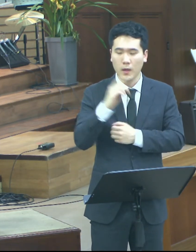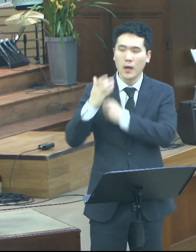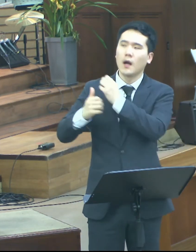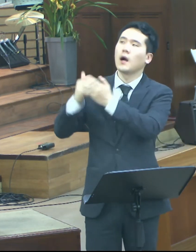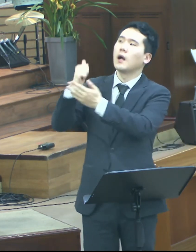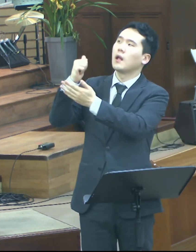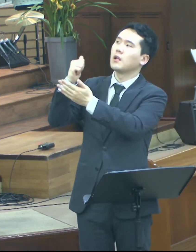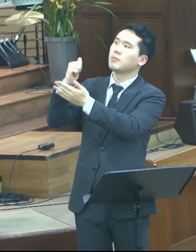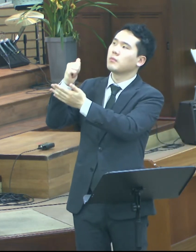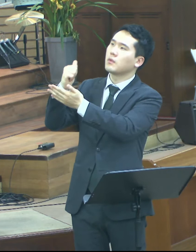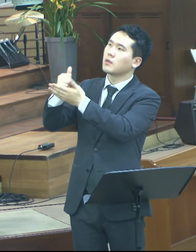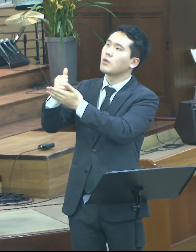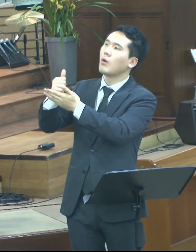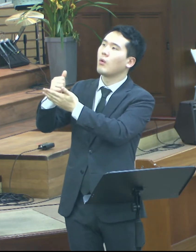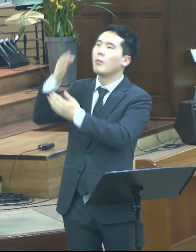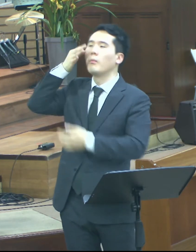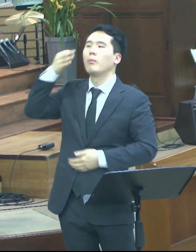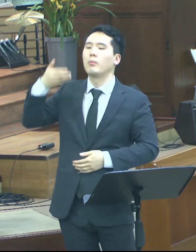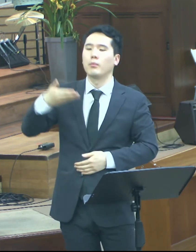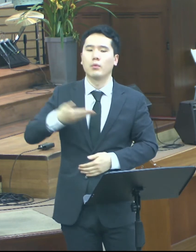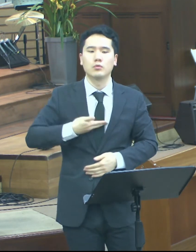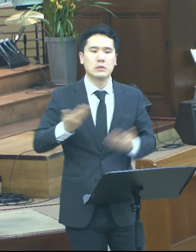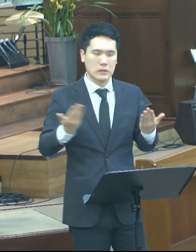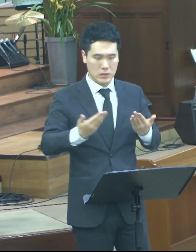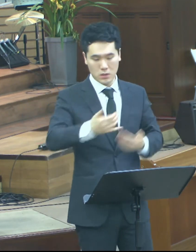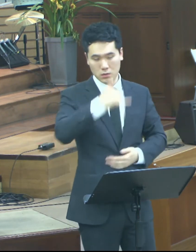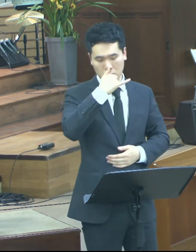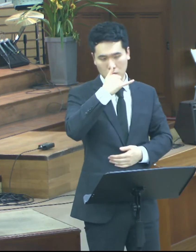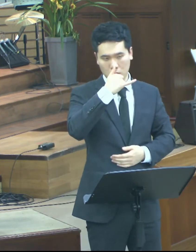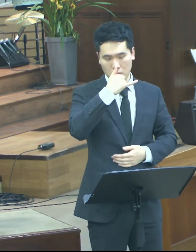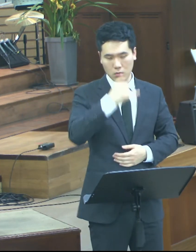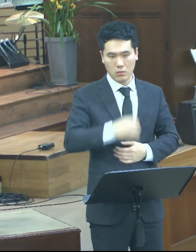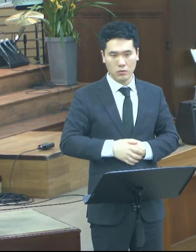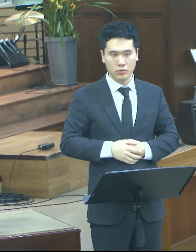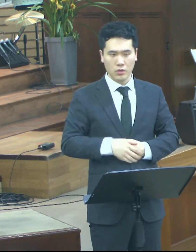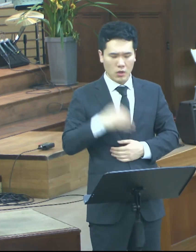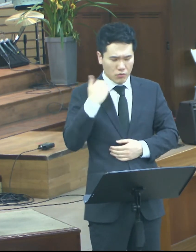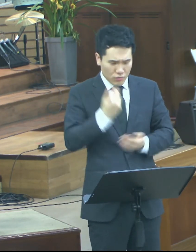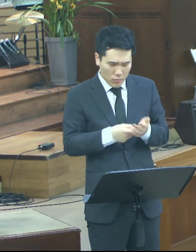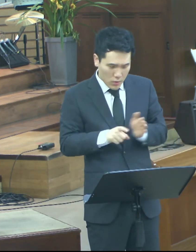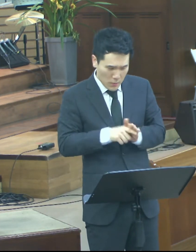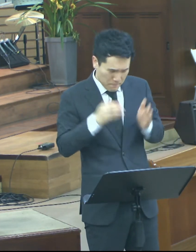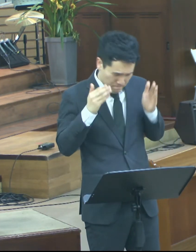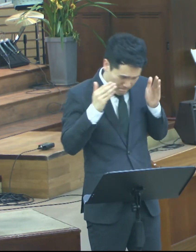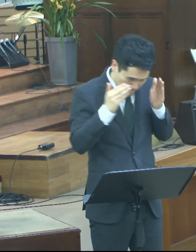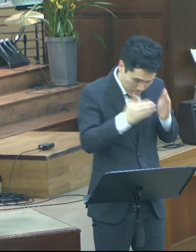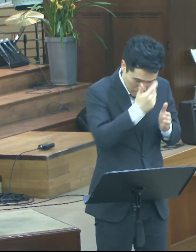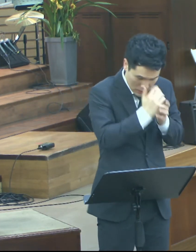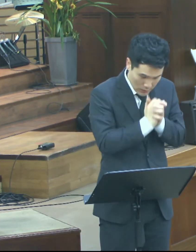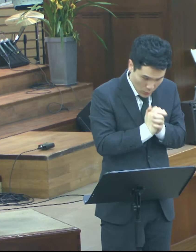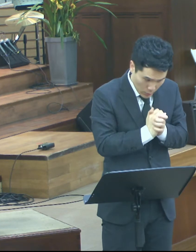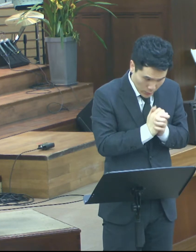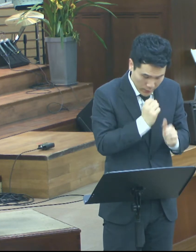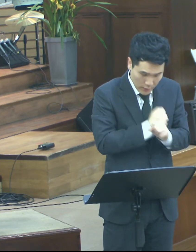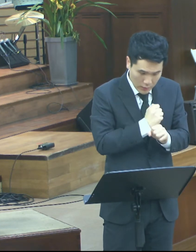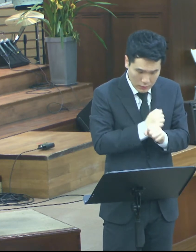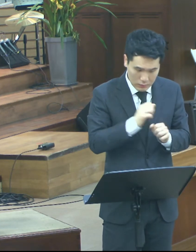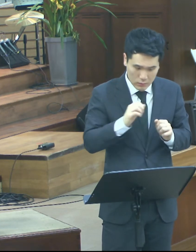있어요. 모두를 그렇게 하지 않거든요. 누구에게 대해서 집중해서 기도하는데 꼭 기도가 필요한 상황일 때가 참 많아요.